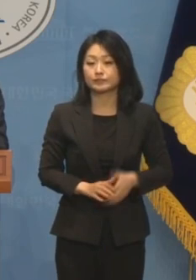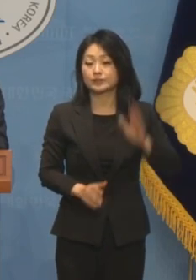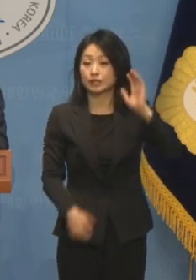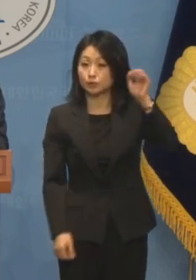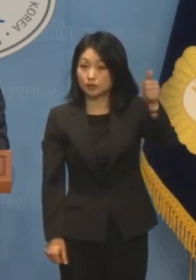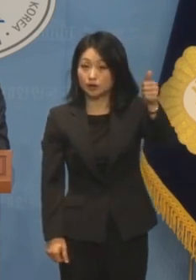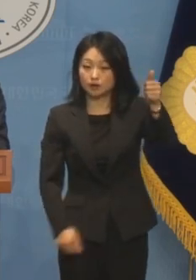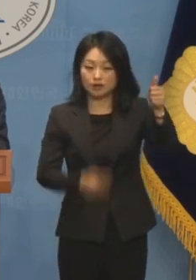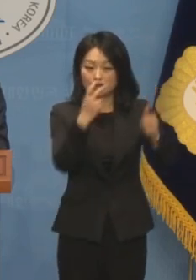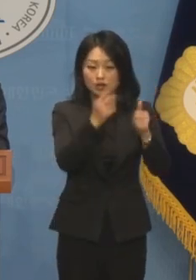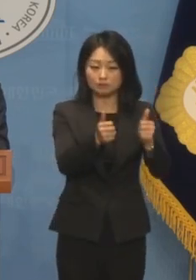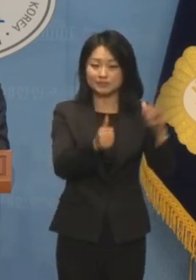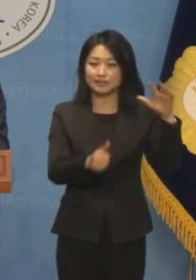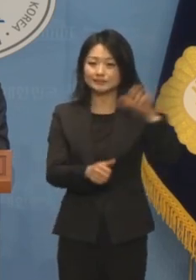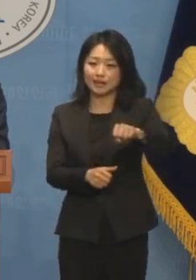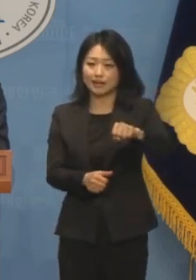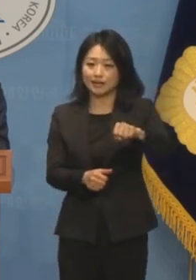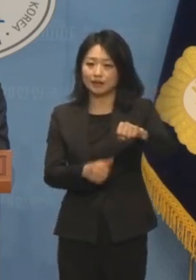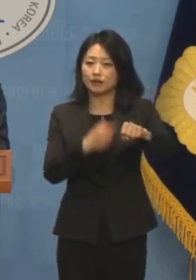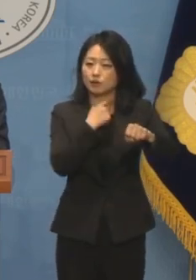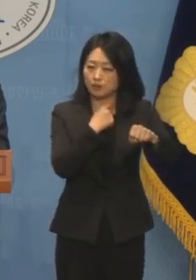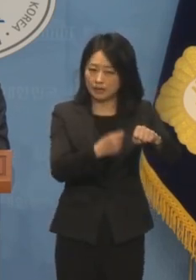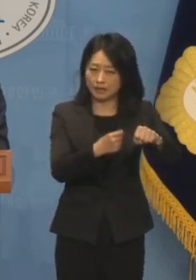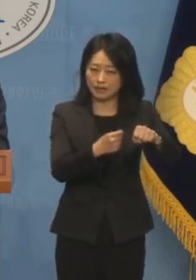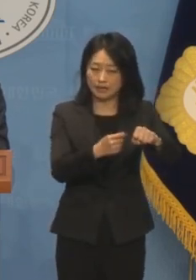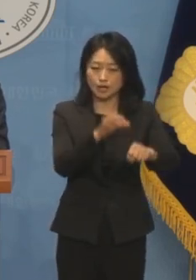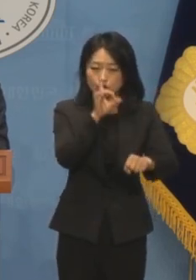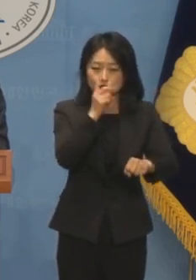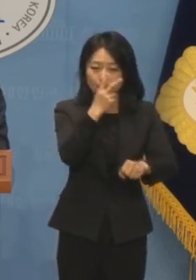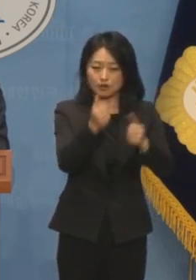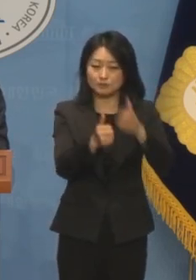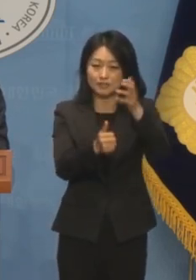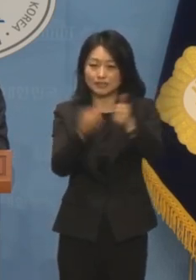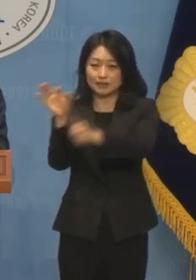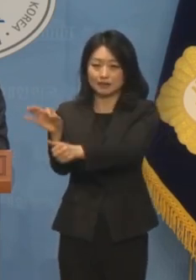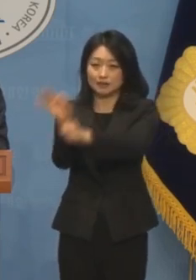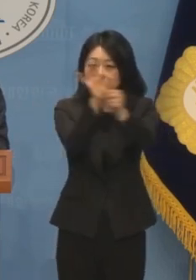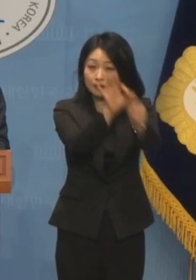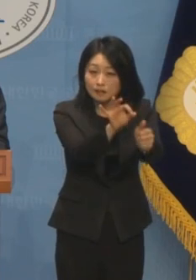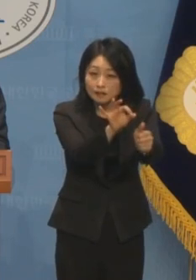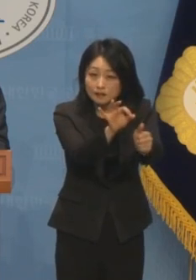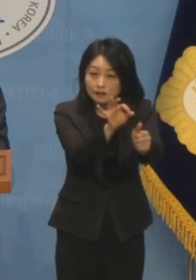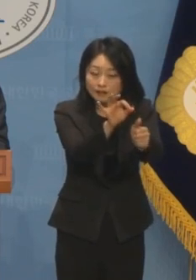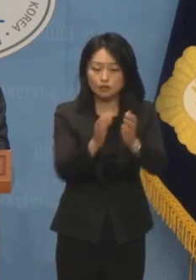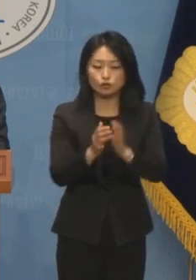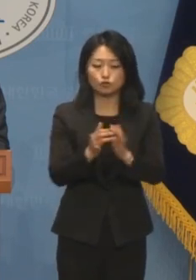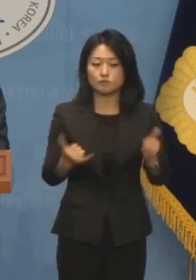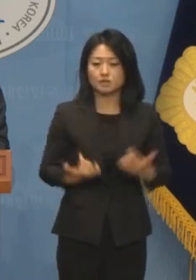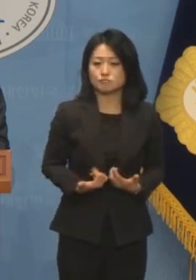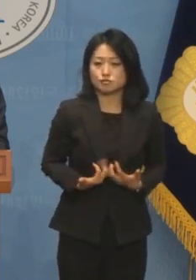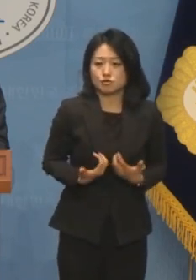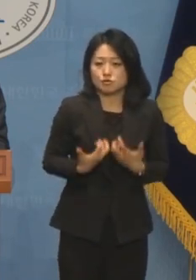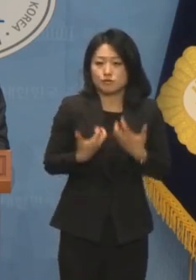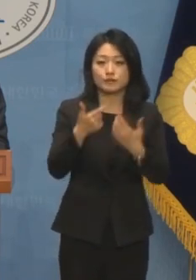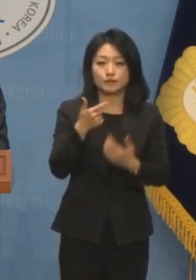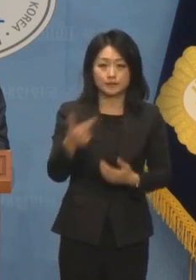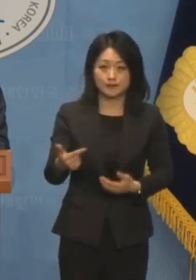대통령의 검찰 장악력 유지를 위한 이번 검찰 인사는 국민의 분노를 끌어오르게 할 뿐입니다.